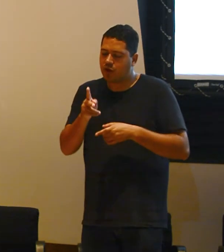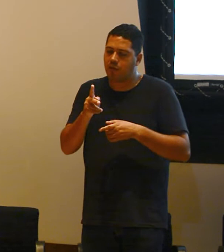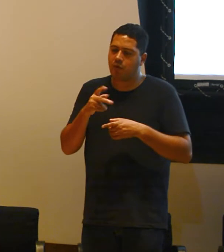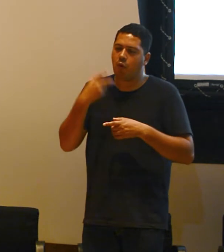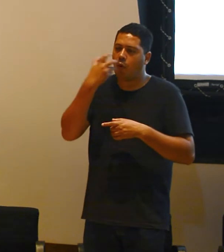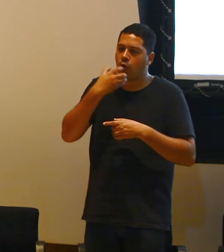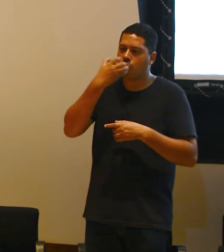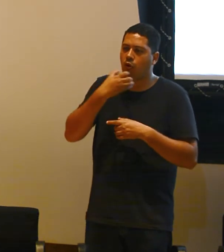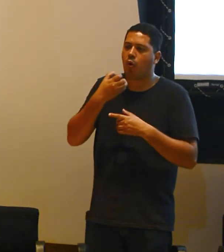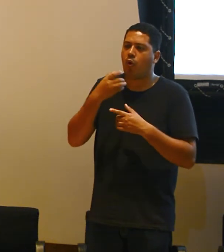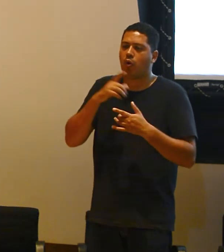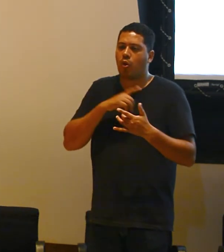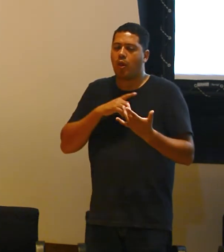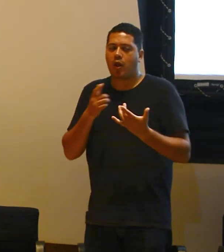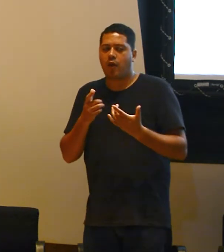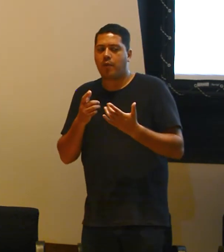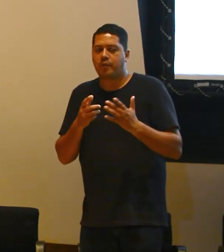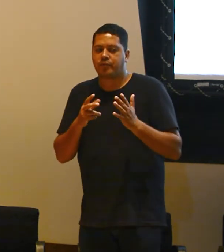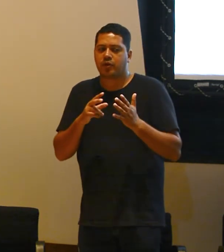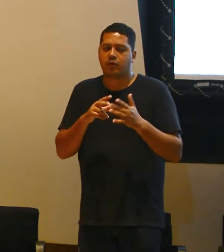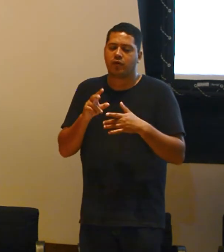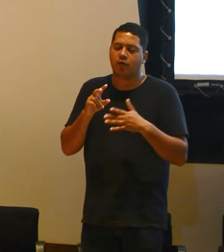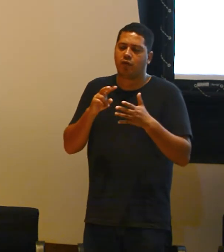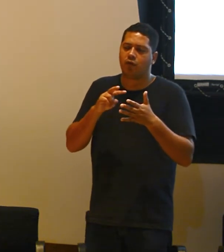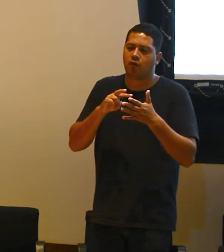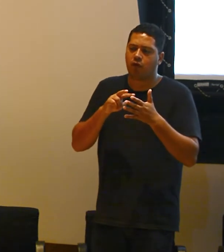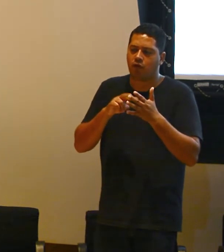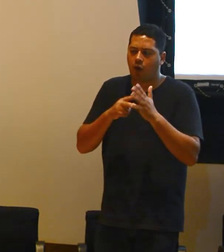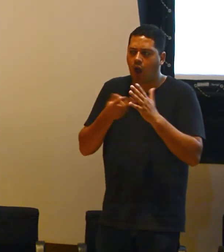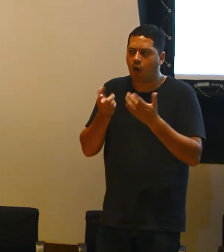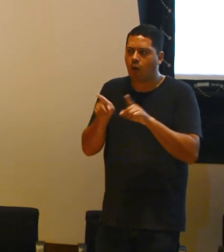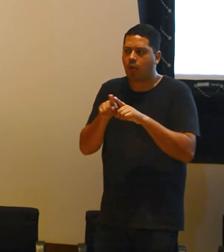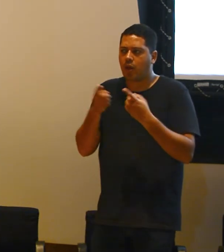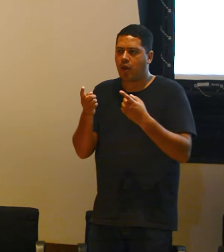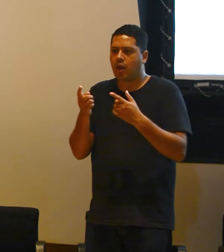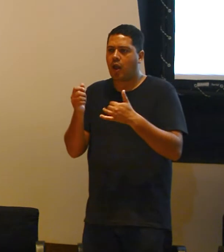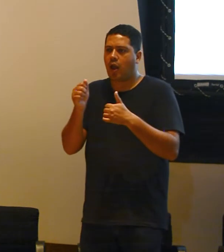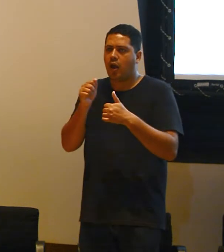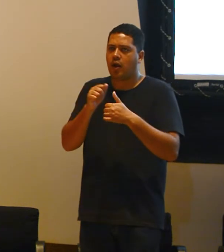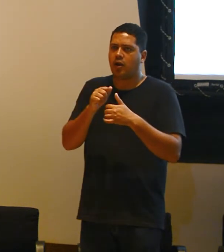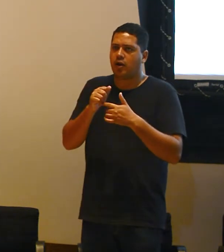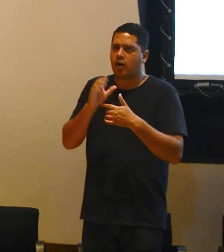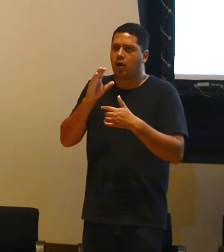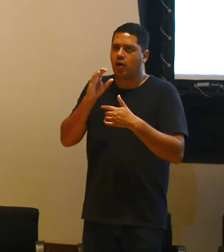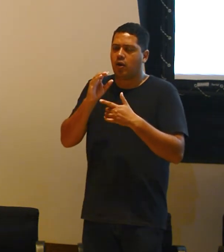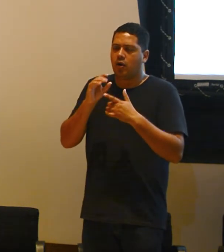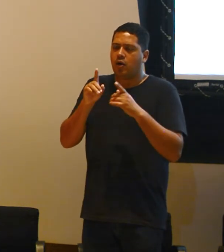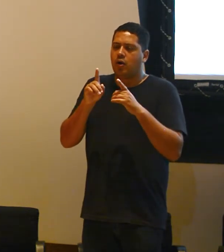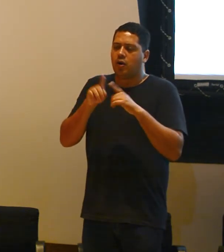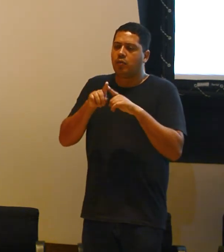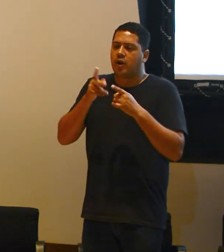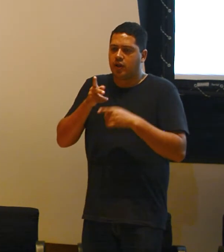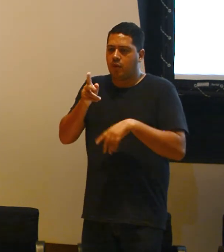algumas vogais, algumas consoantes, os pacientes conhecem muito, para a gente avaliar realmente como é que está o acesso em todas as frequências de